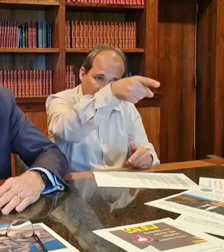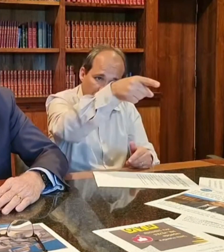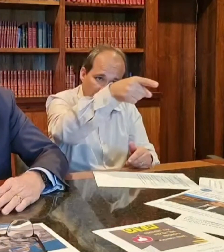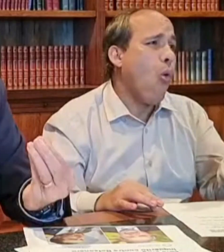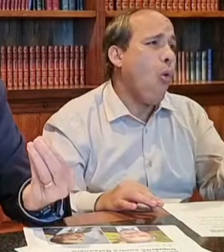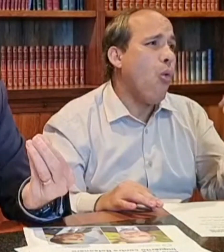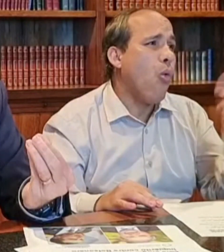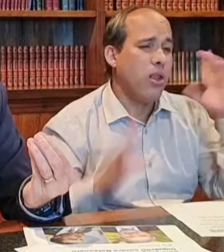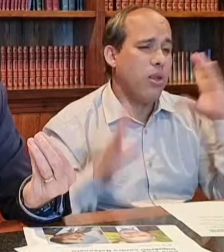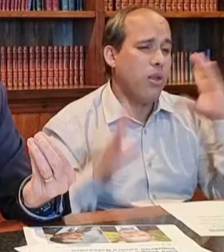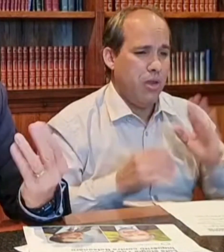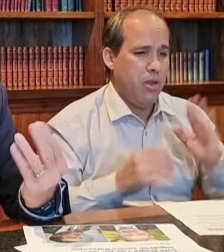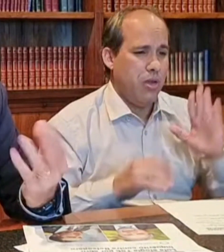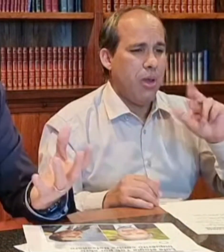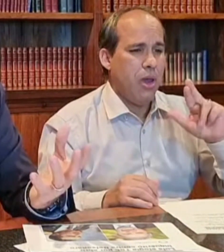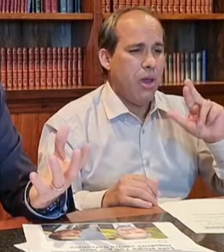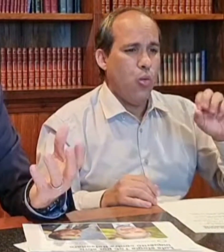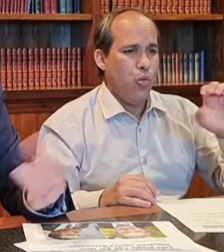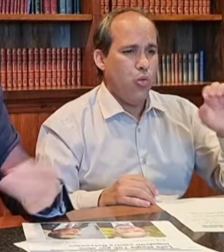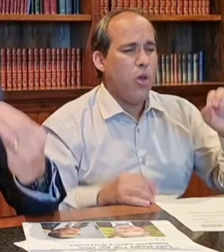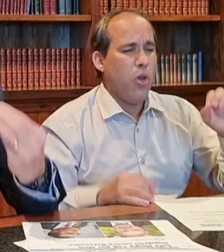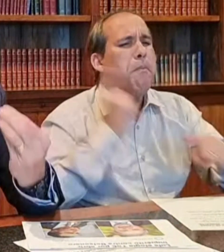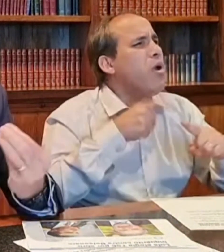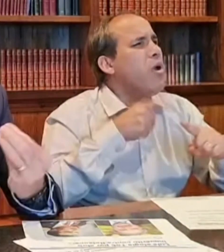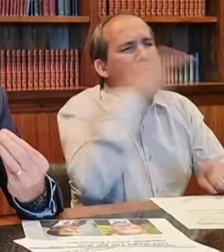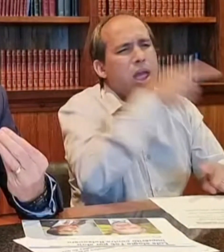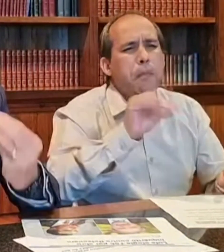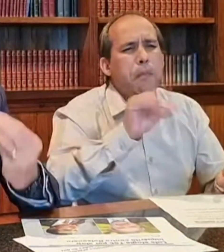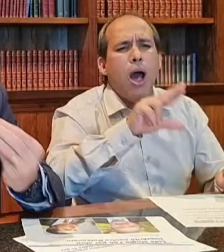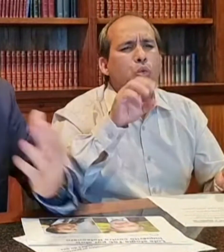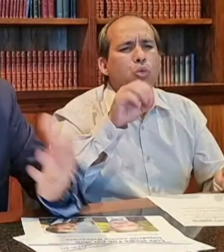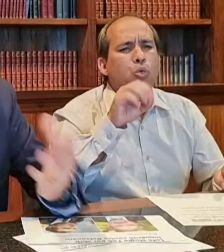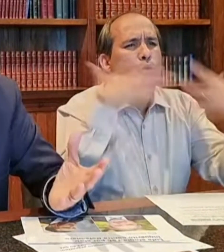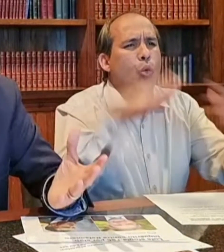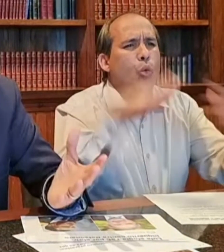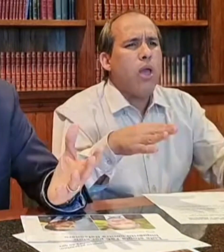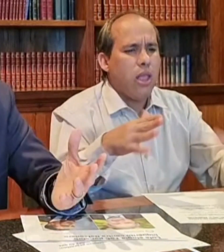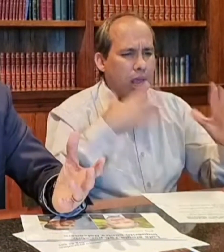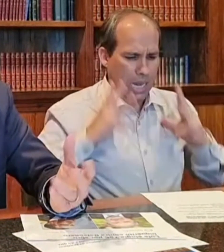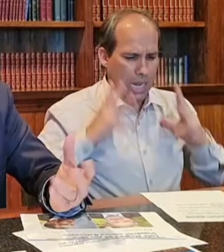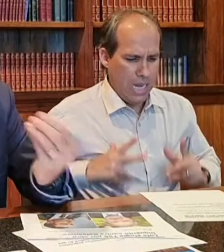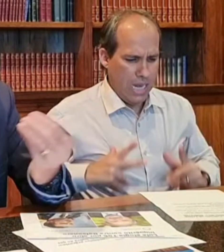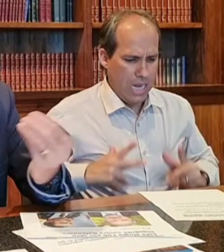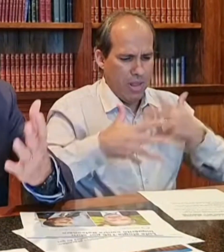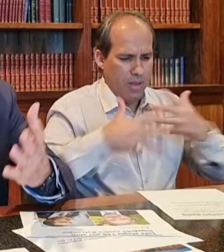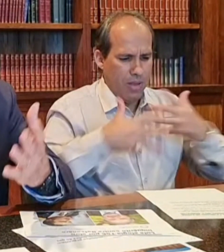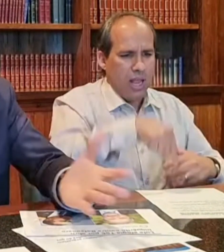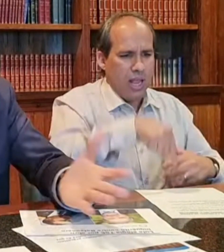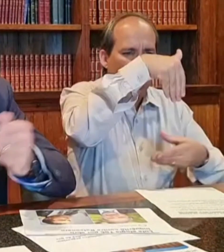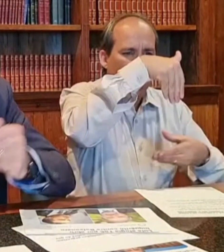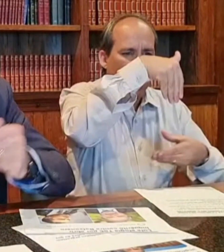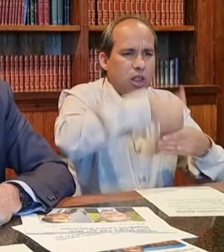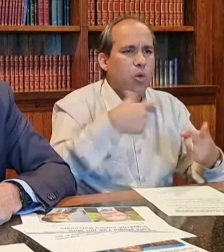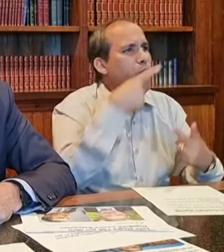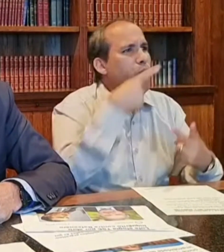que as pessoas totalmente vacinadas estariam desenvolvendo AIDS muito mais rapidamente do que o previsto. Na ocasião, o próprio presidente